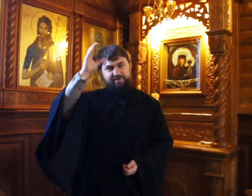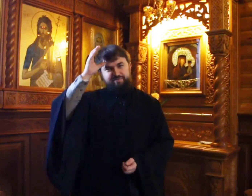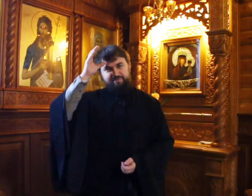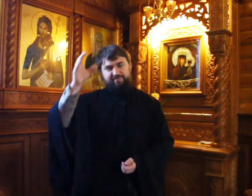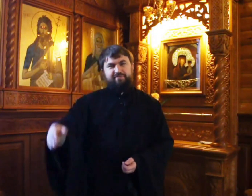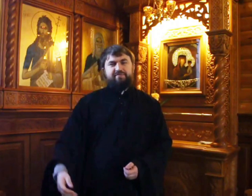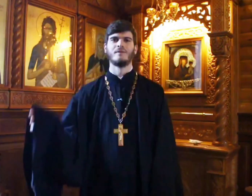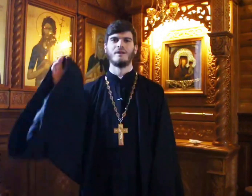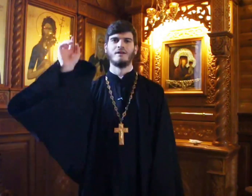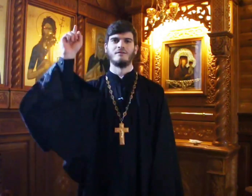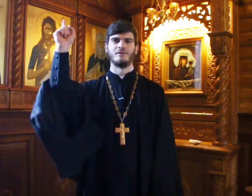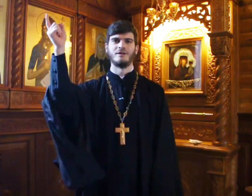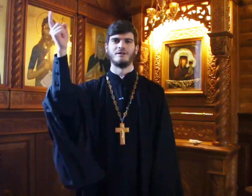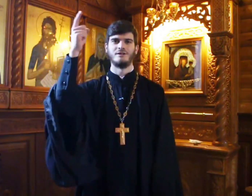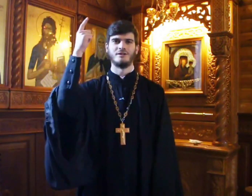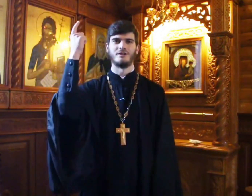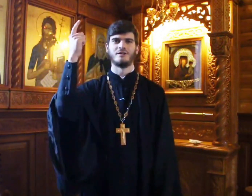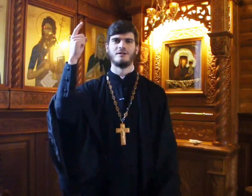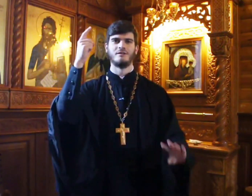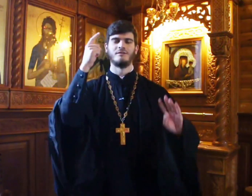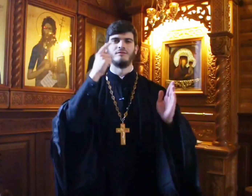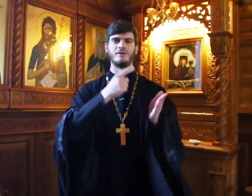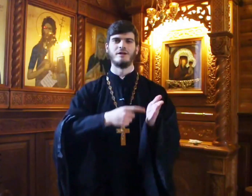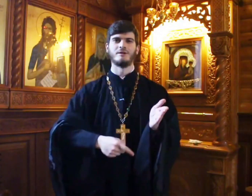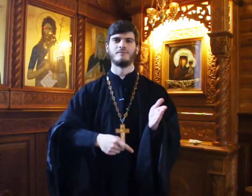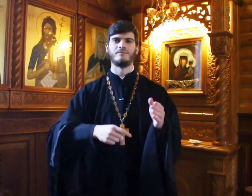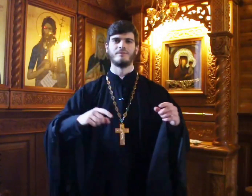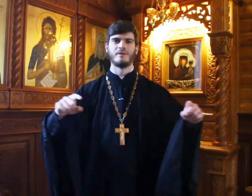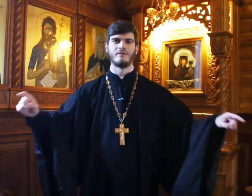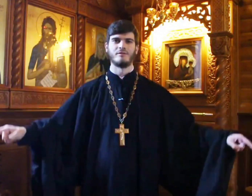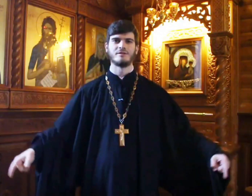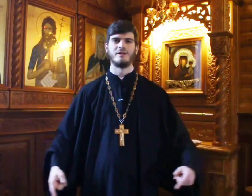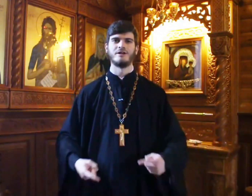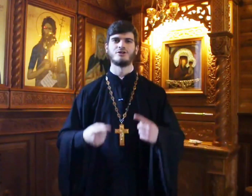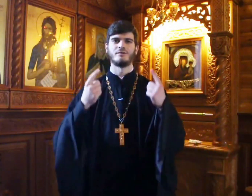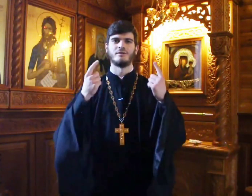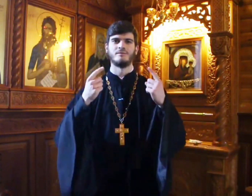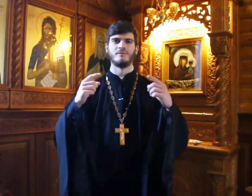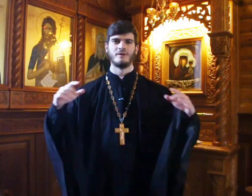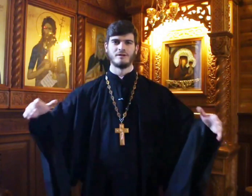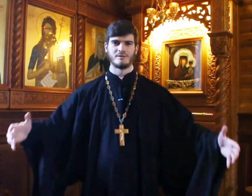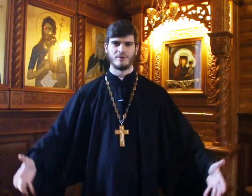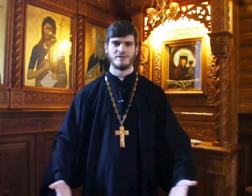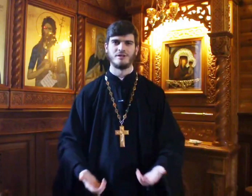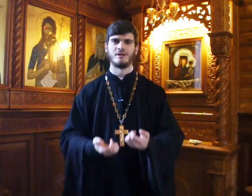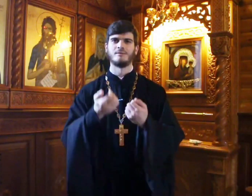целомудрия. Во единой вере воскресшего Спасителя.